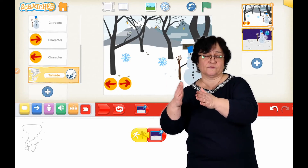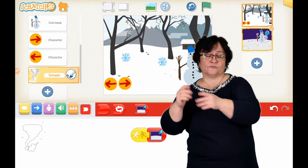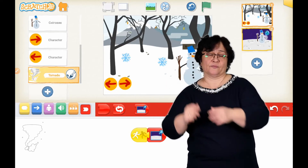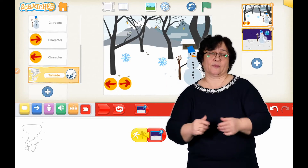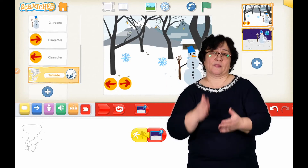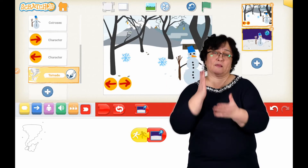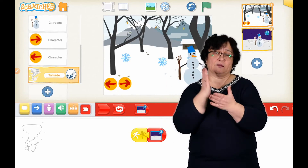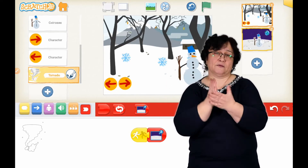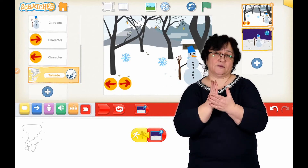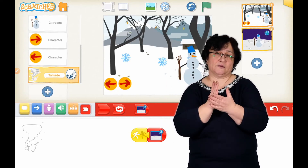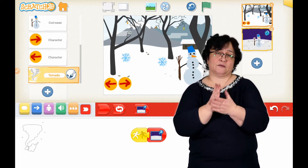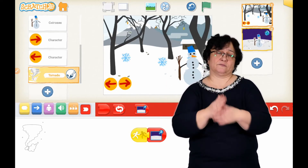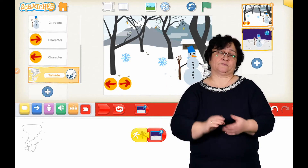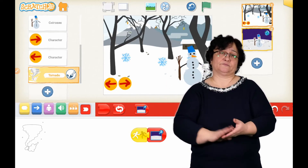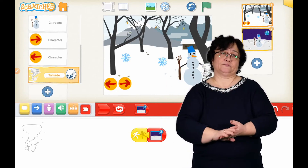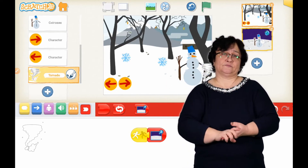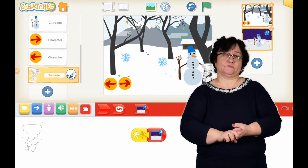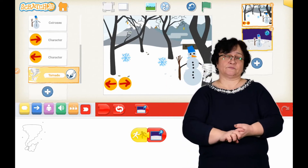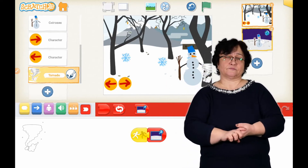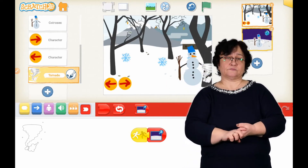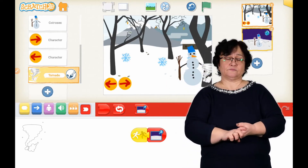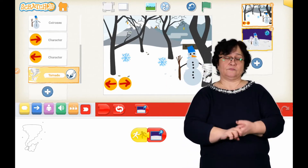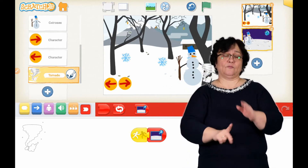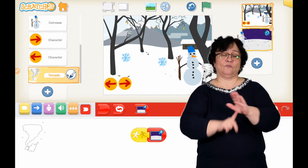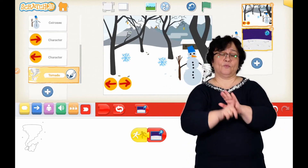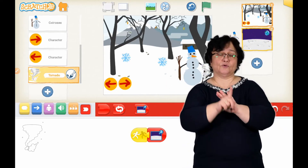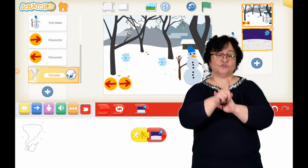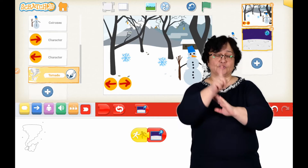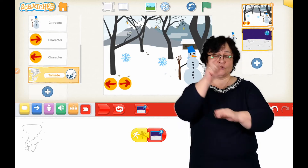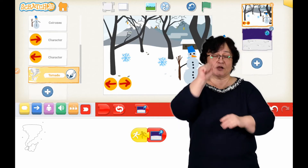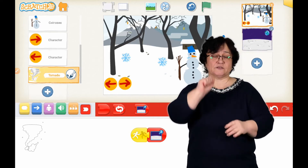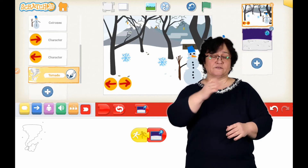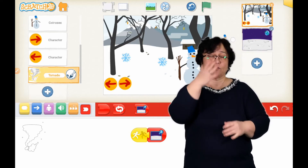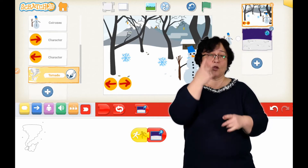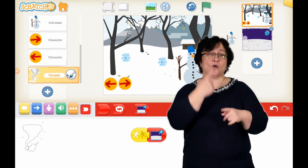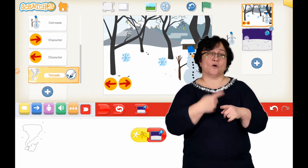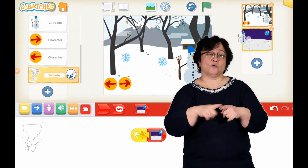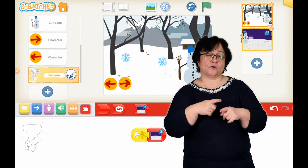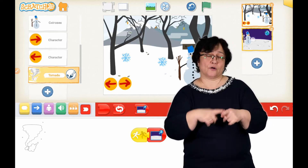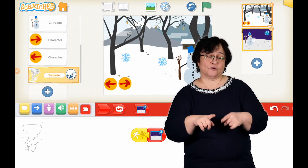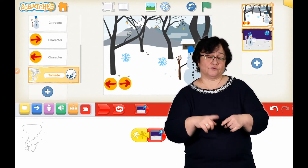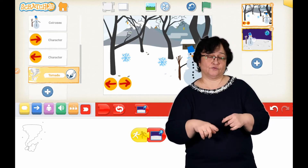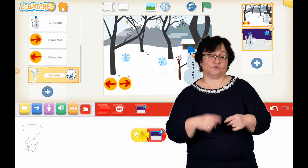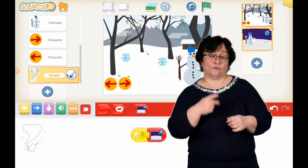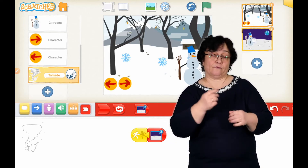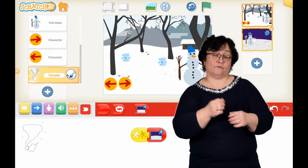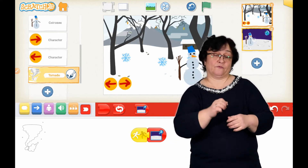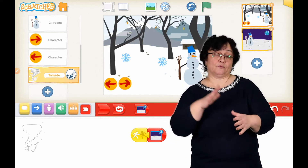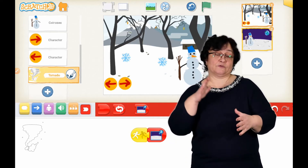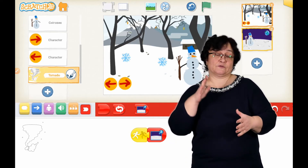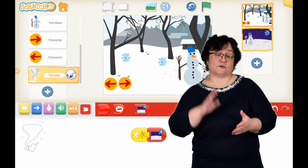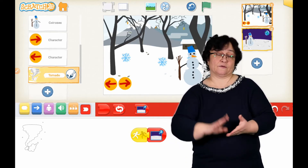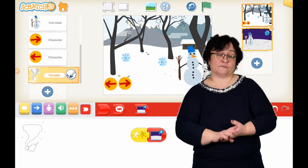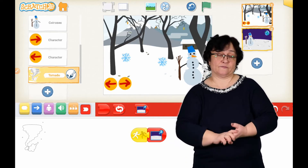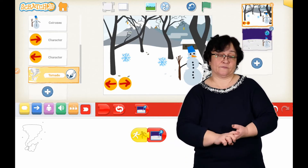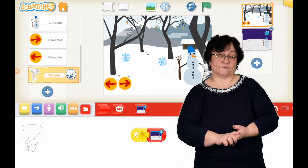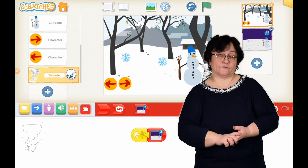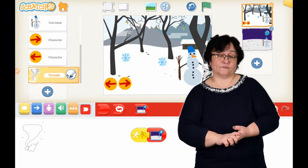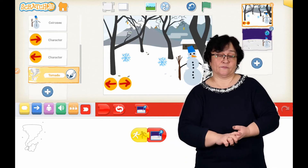І ставимо його ось тут на другу сцену. Вона починає світитись таким оранжевим.